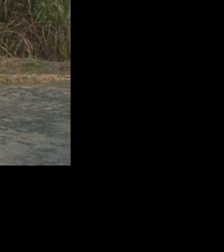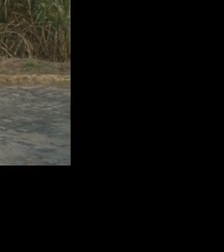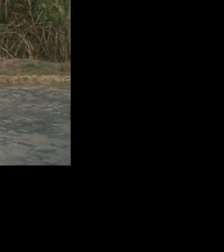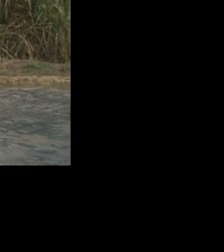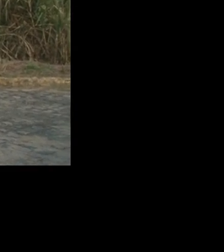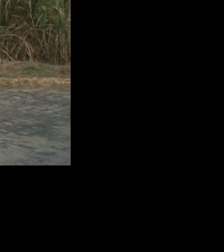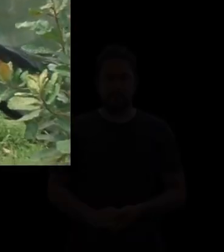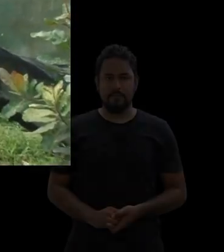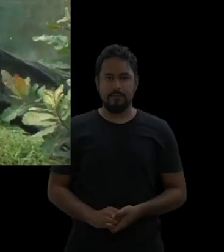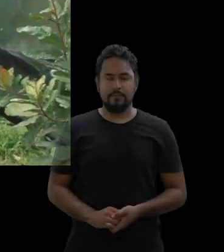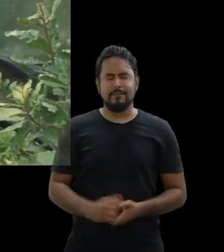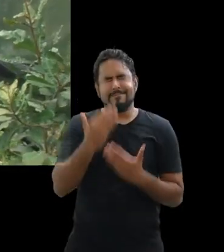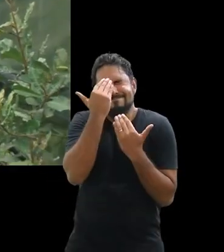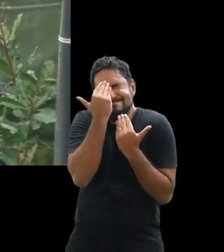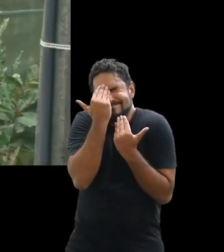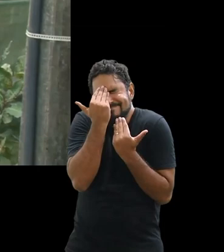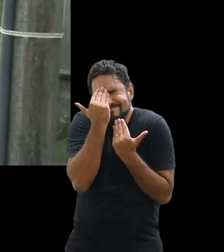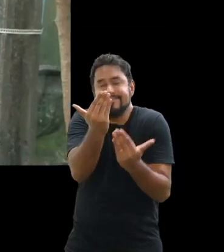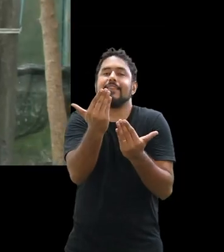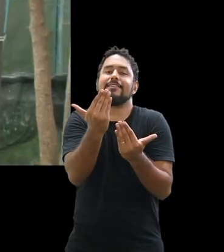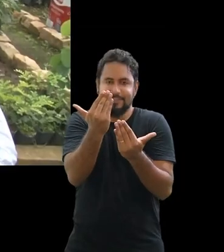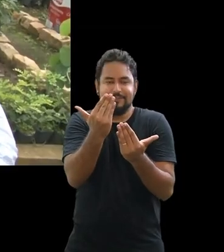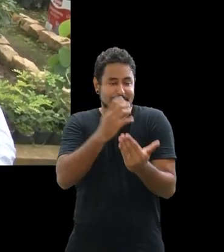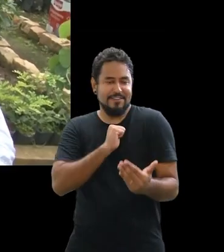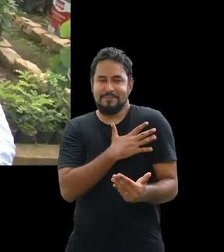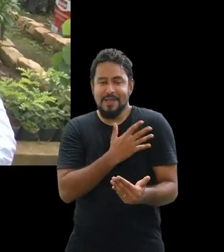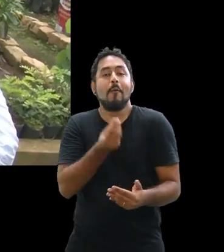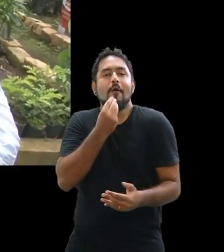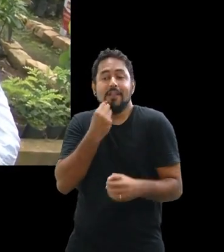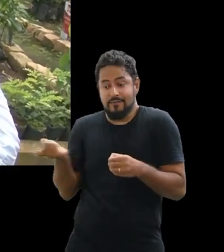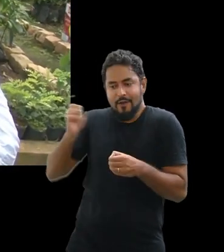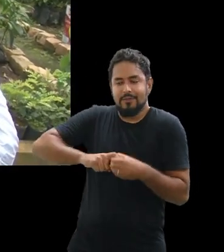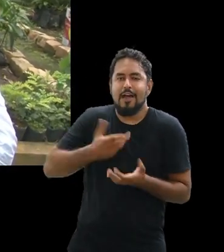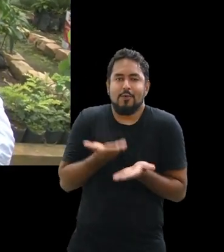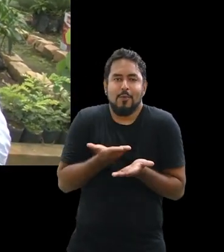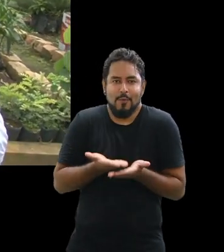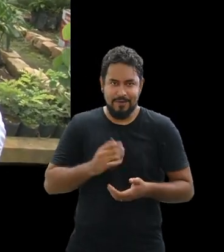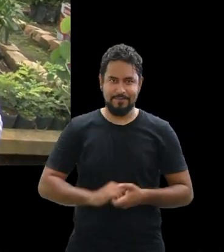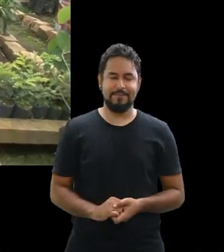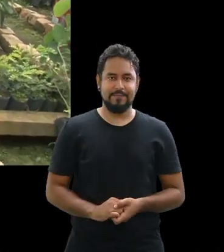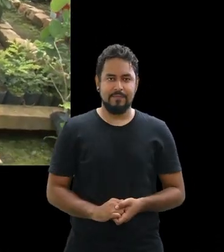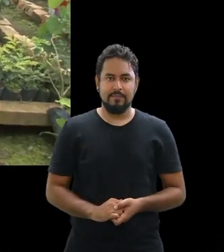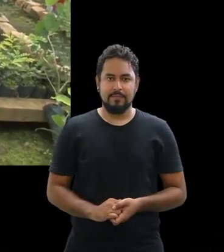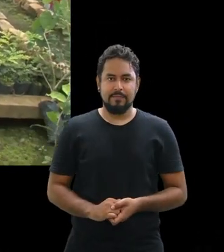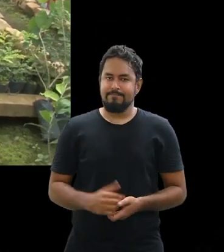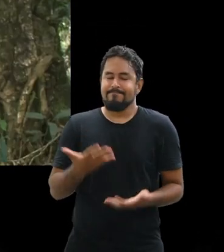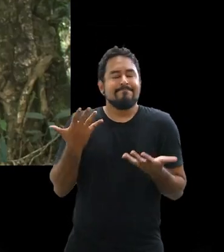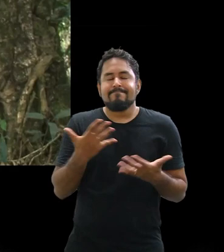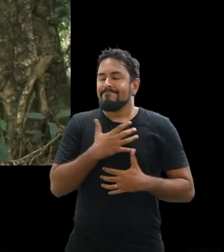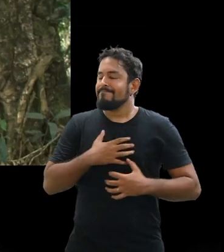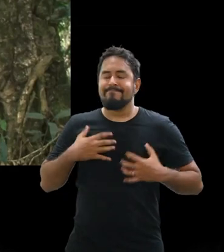para o futuro. Agradeço demais ter a oportunidade de voltar, de ter voltado a estudar, né? Para mim